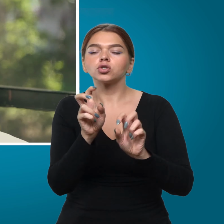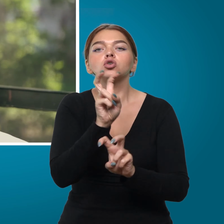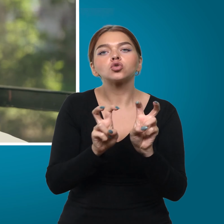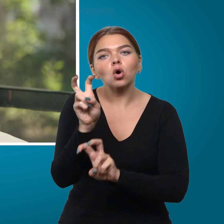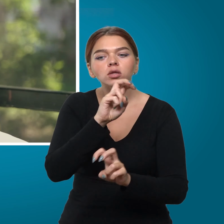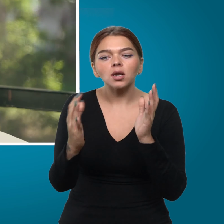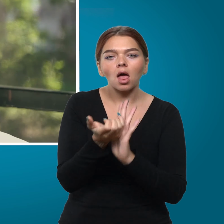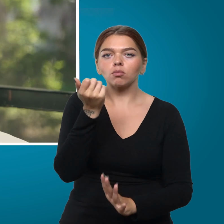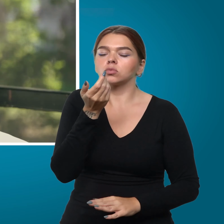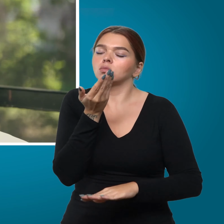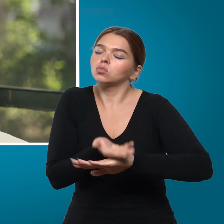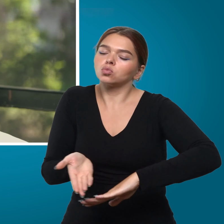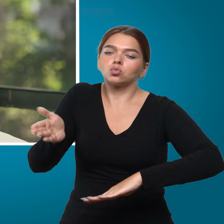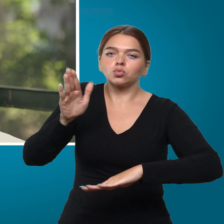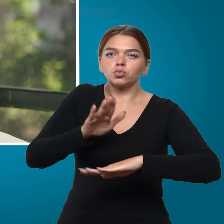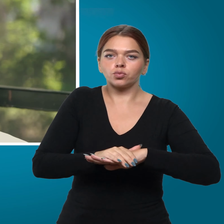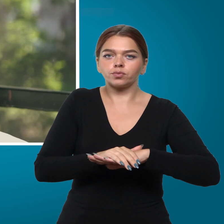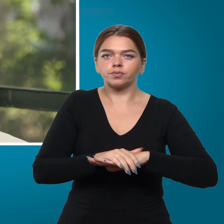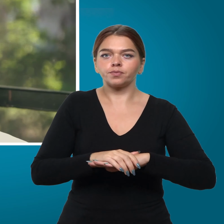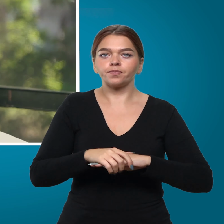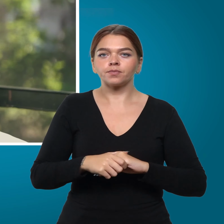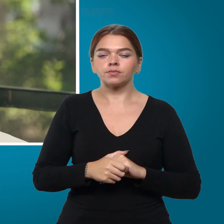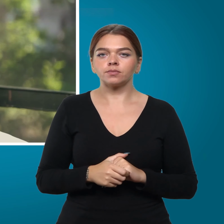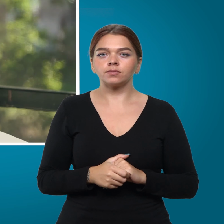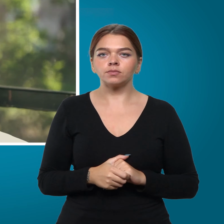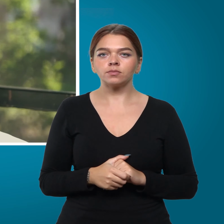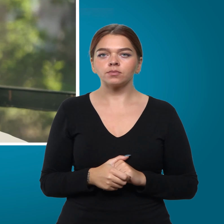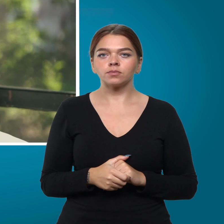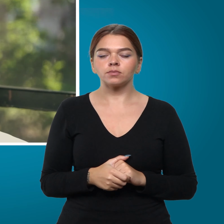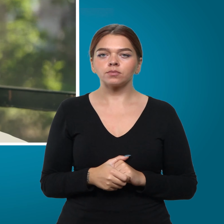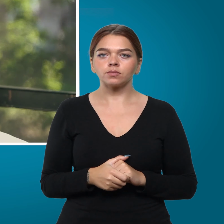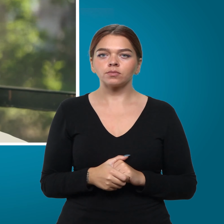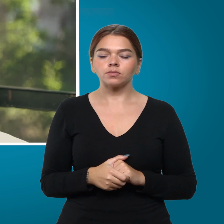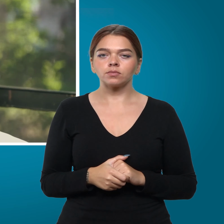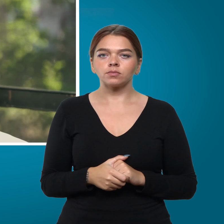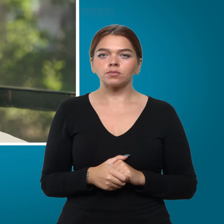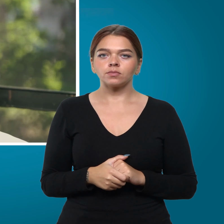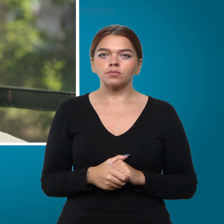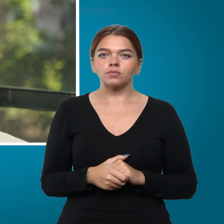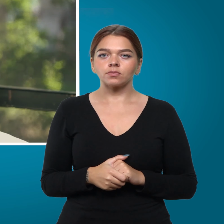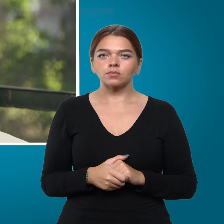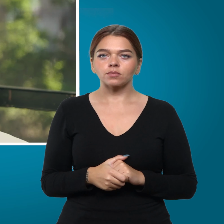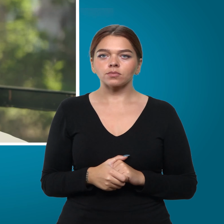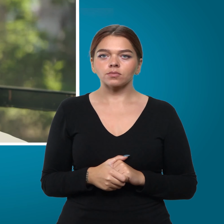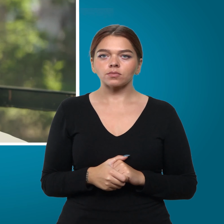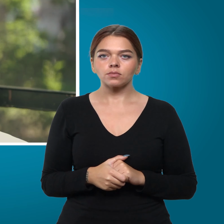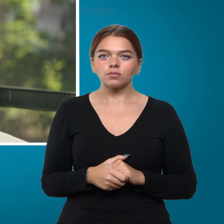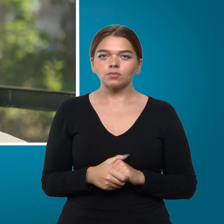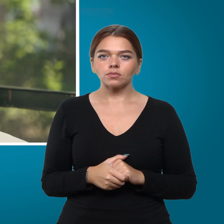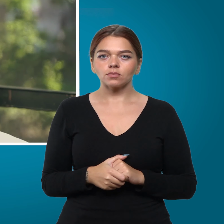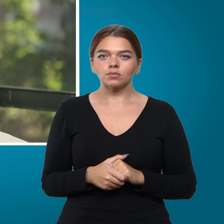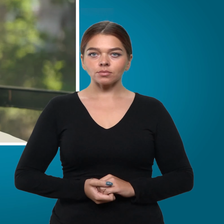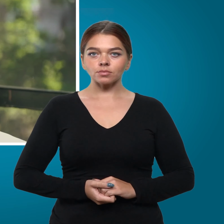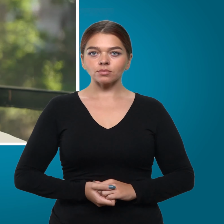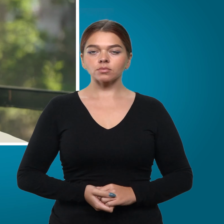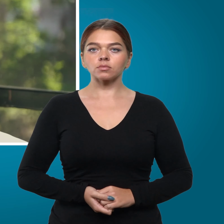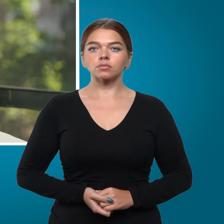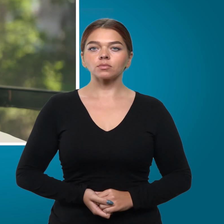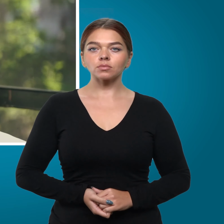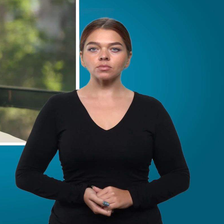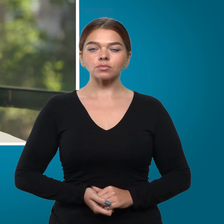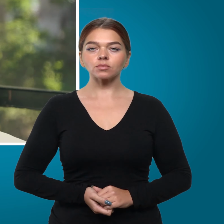tada atsiranda, kai žmonės filmuojasi, kaip jie irgi šoka, nes jie irgi nori daug širdučių ir būti gražus ir faini kaip jie. Ir va čia tas pasimetimas, o tai kas tie tikrieji